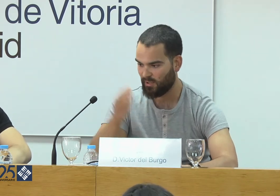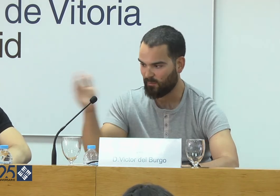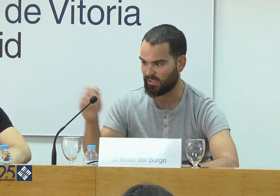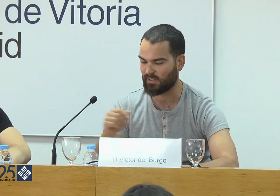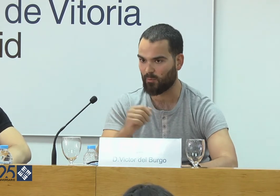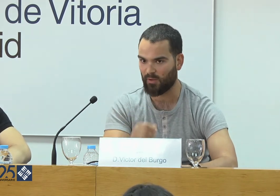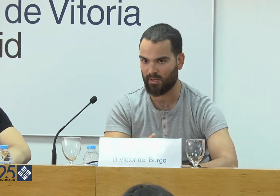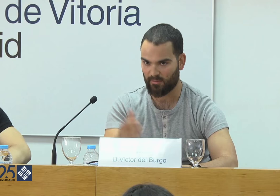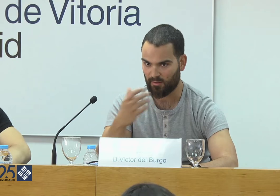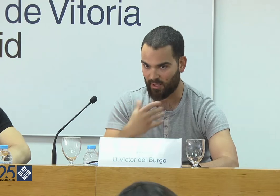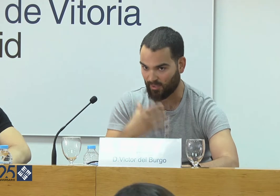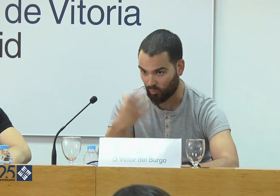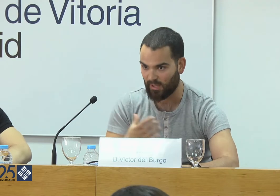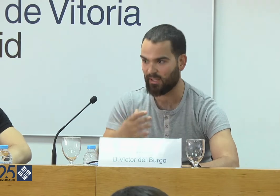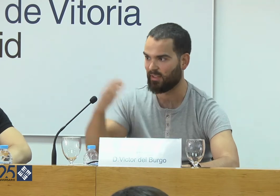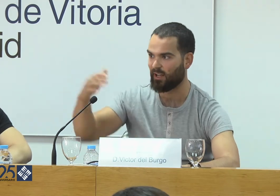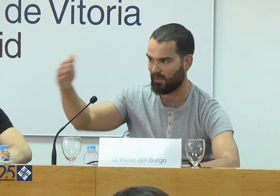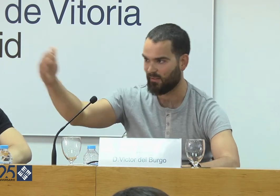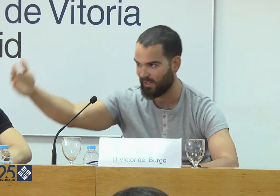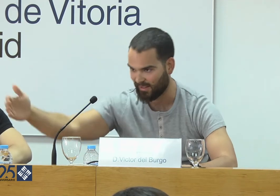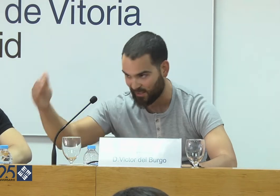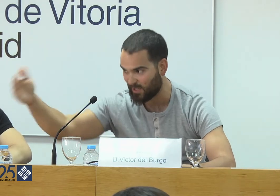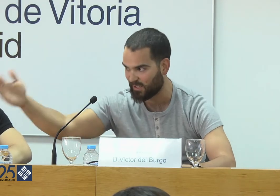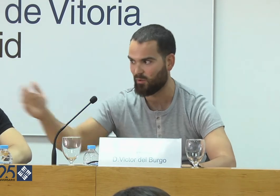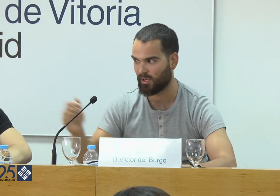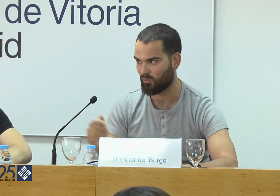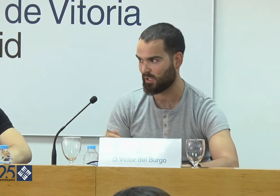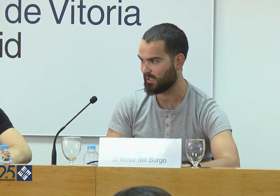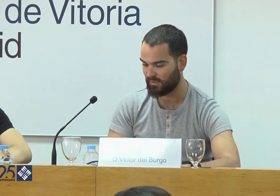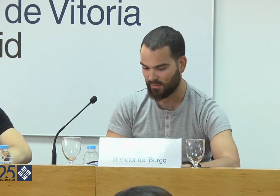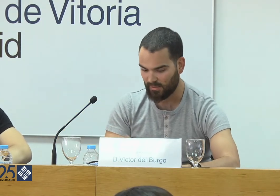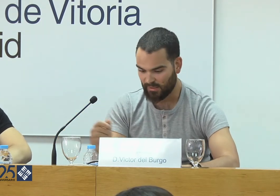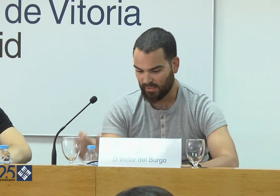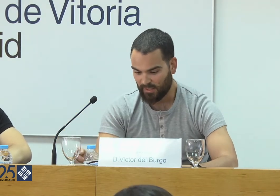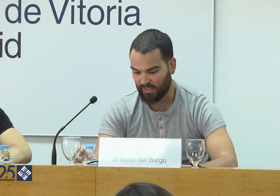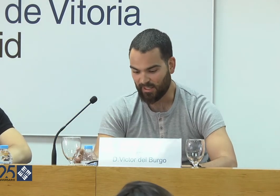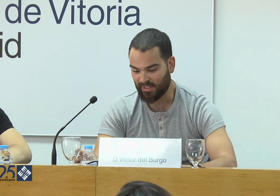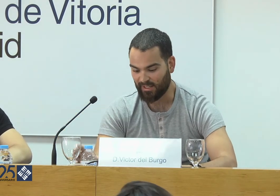después va a ser extrapolable hacia tu vida y hacia la vida de la demás gente con la que tú trates.